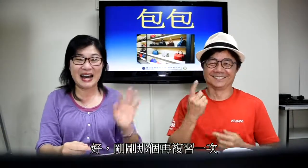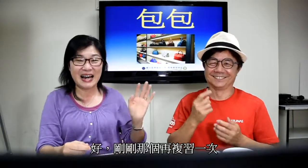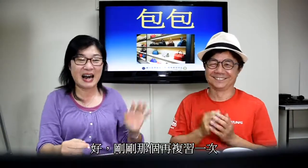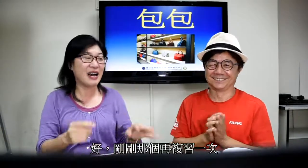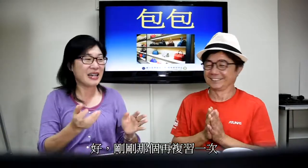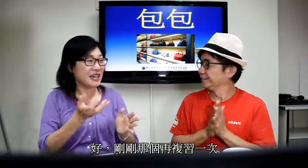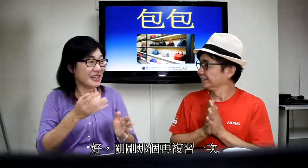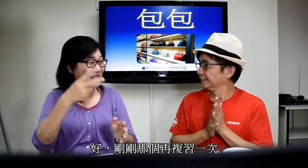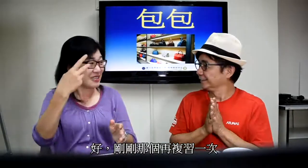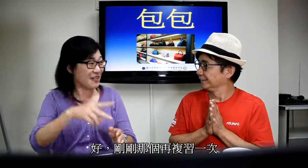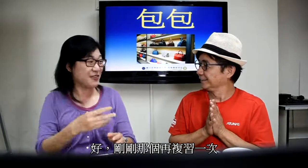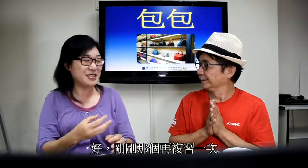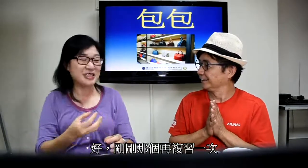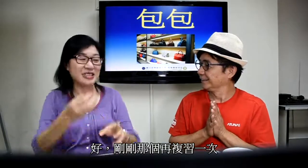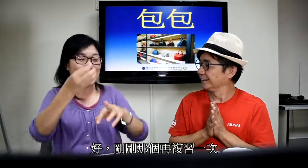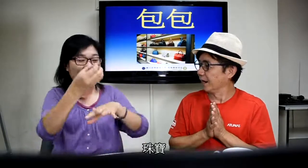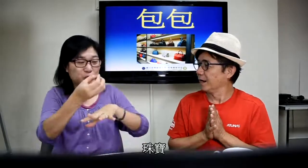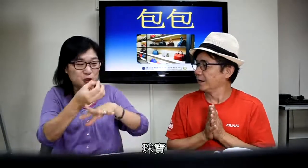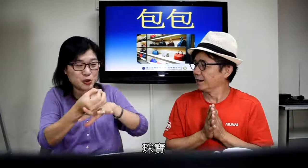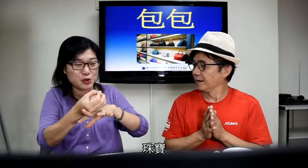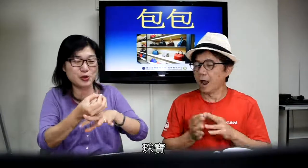好，哦，啊，刚刚那个再复习是珠